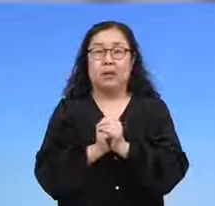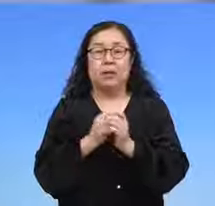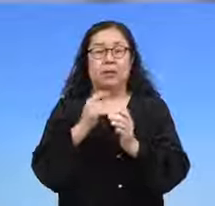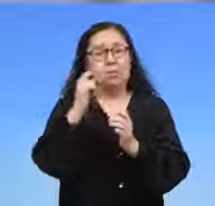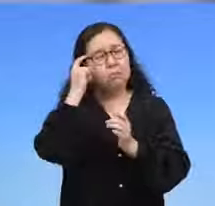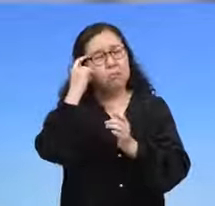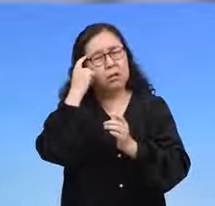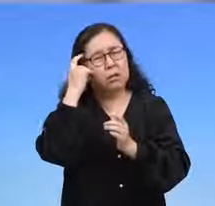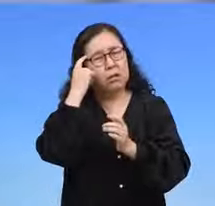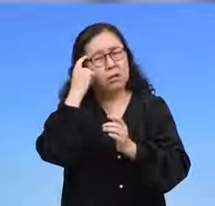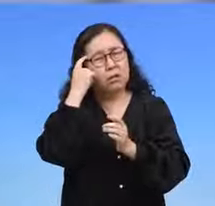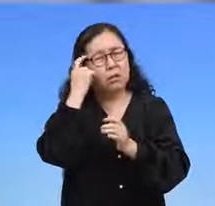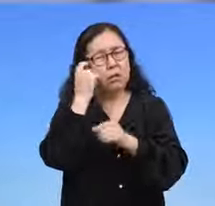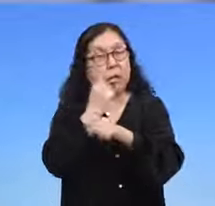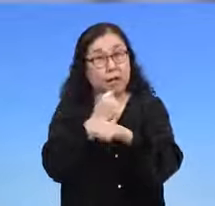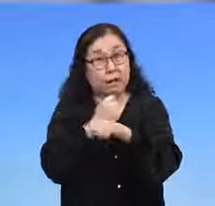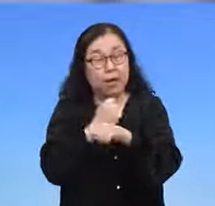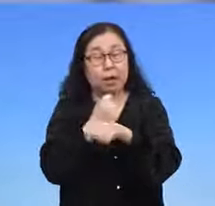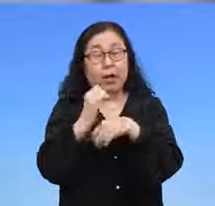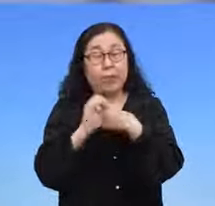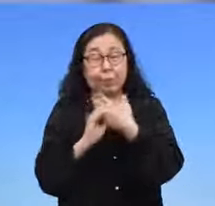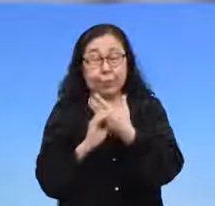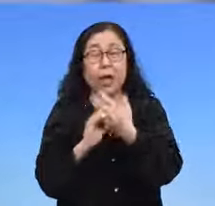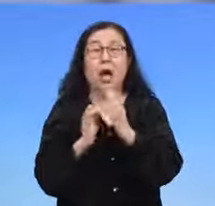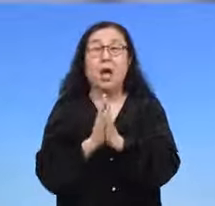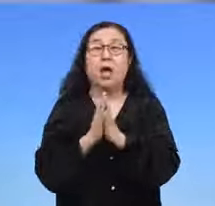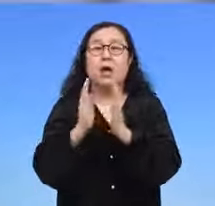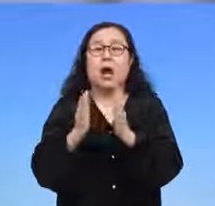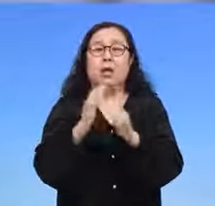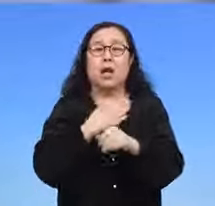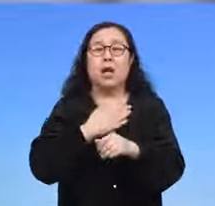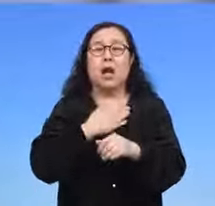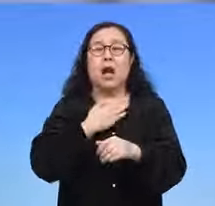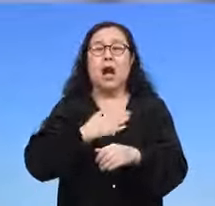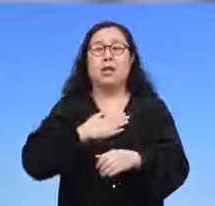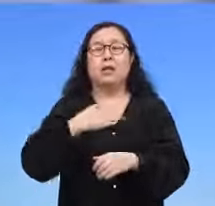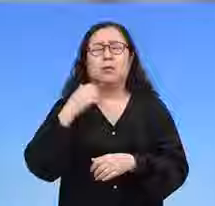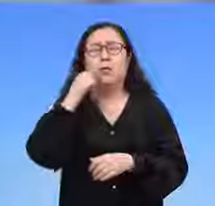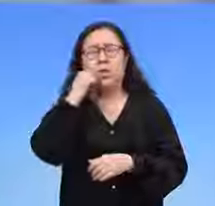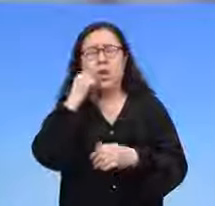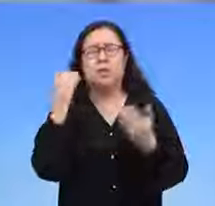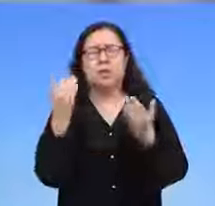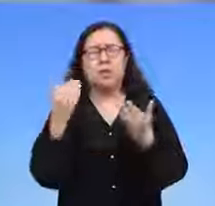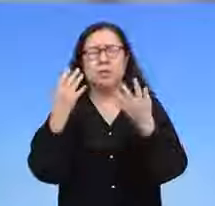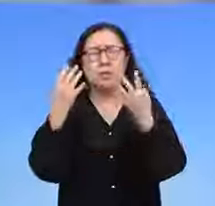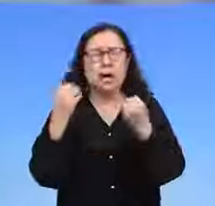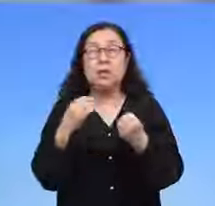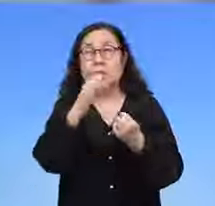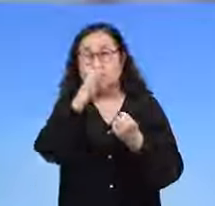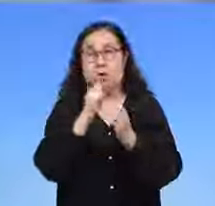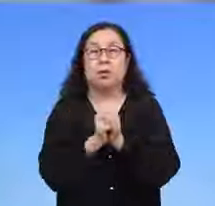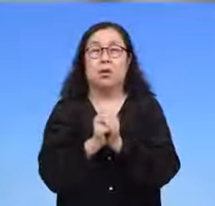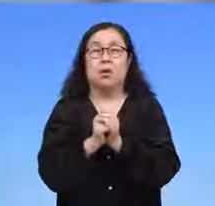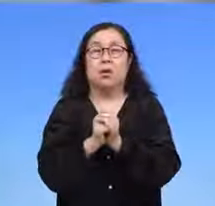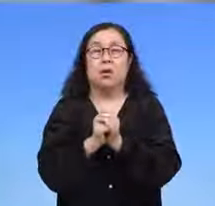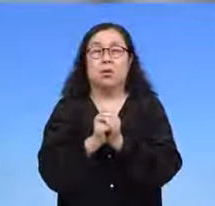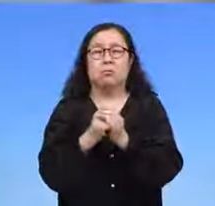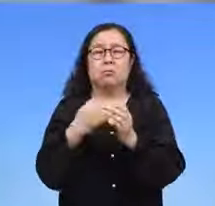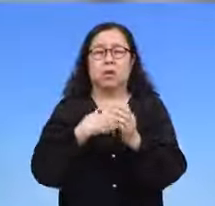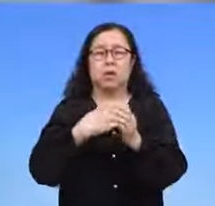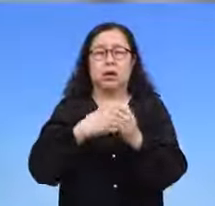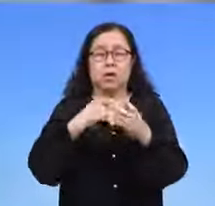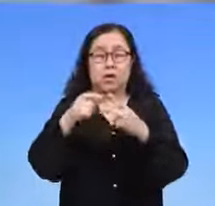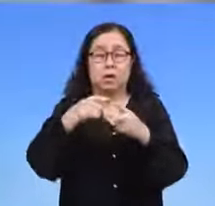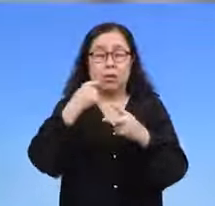하면은 이 도대체 알 수 없는 일들이 너무 많이 일어나는 겁니다. 이 도무지 이해할 수 없는 일들이